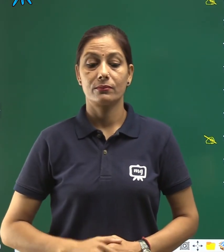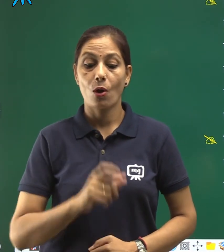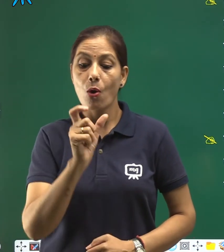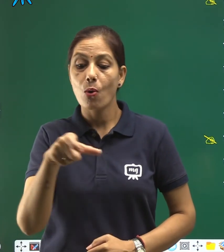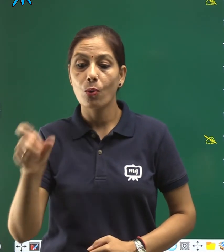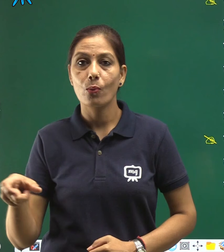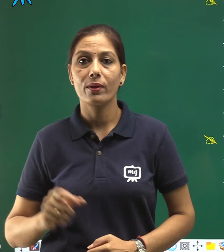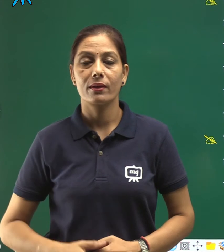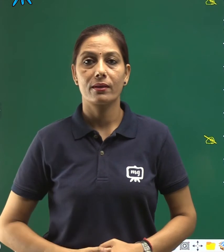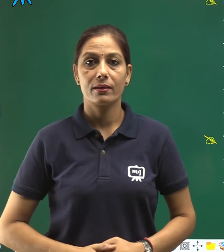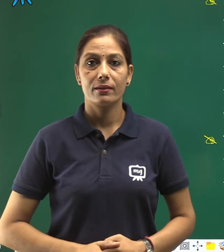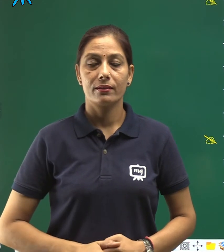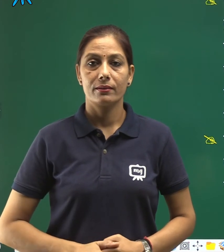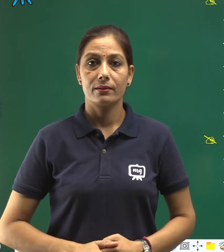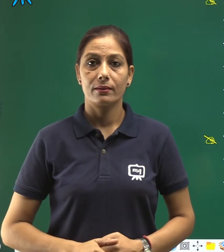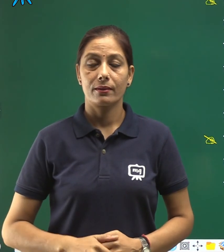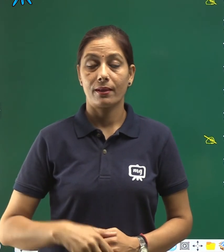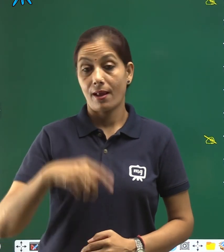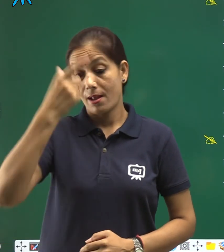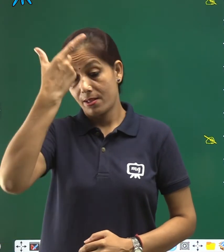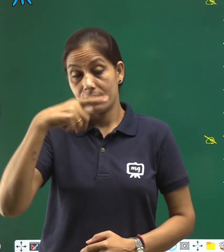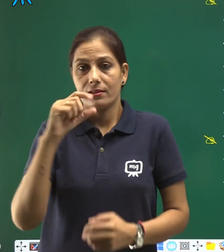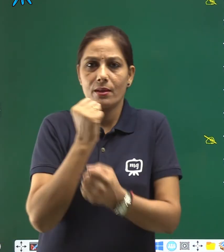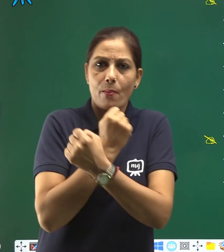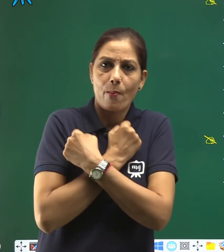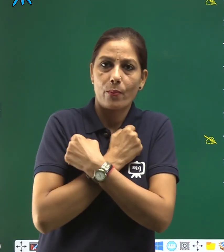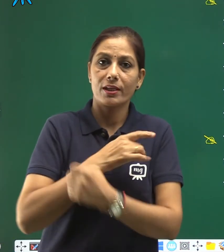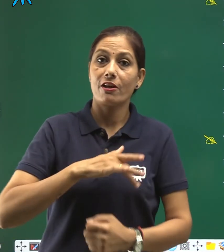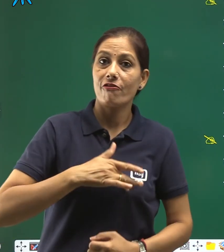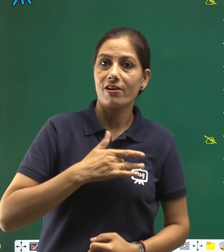लोगों में देशभक्ति की भावना है।